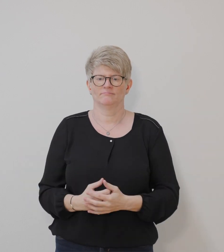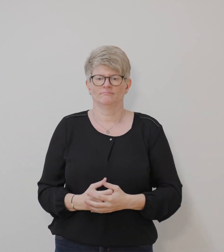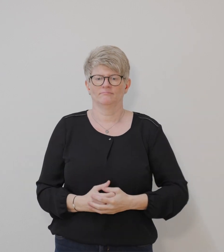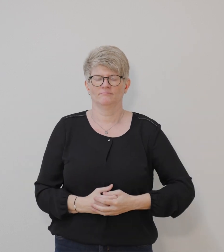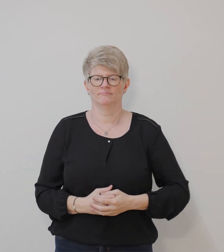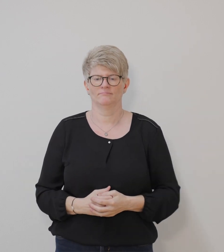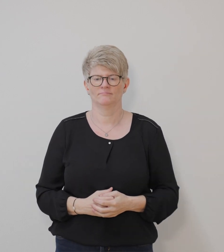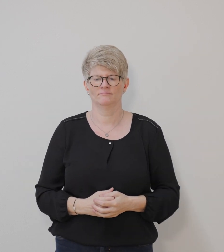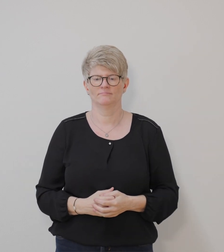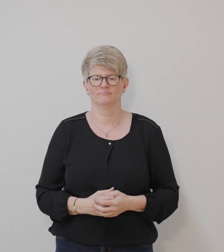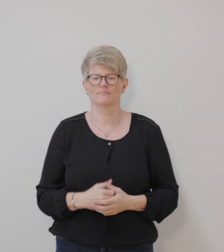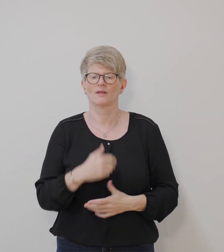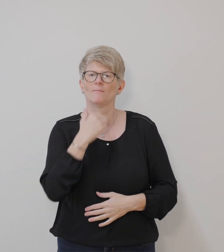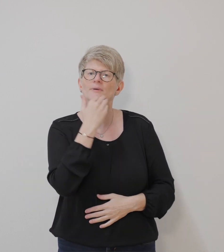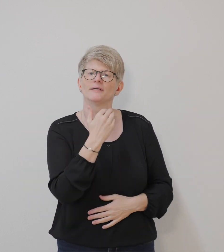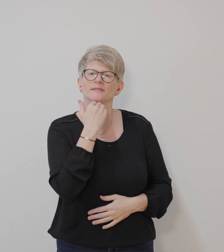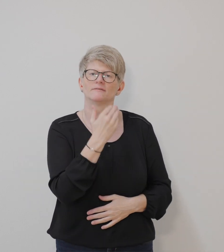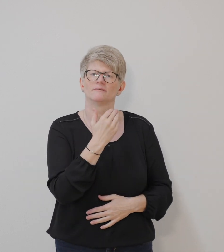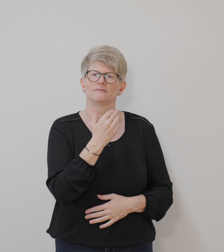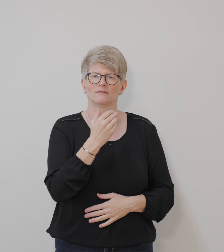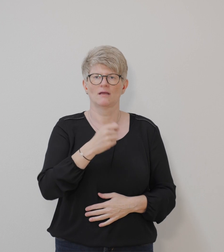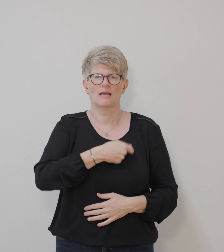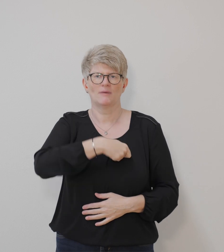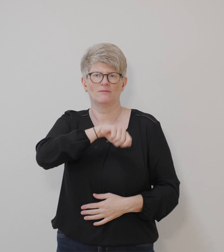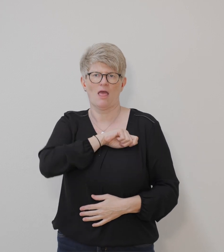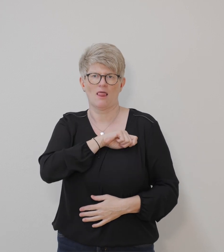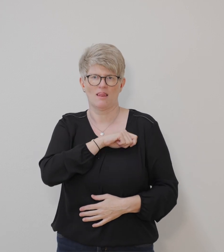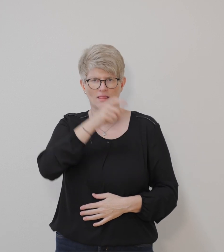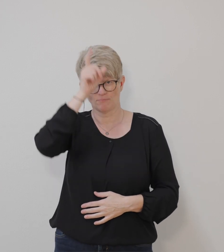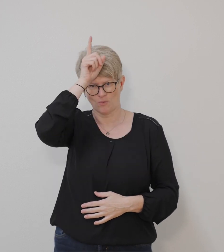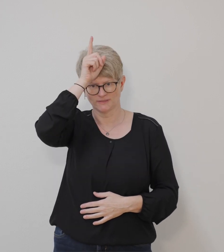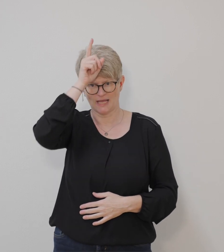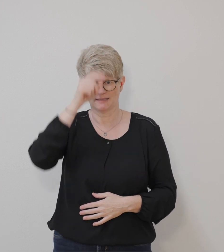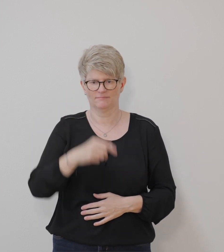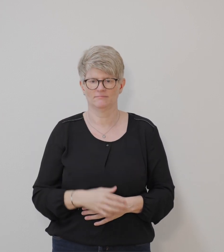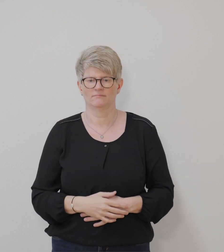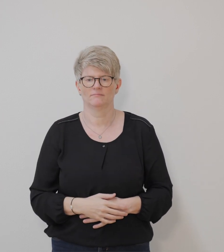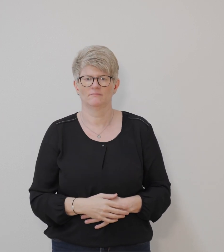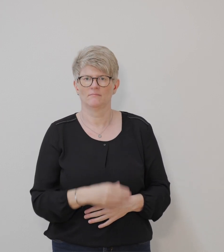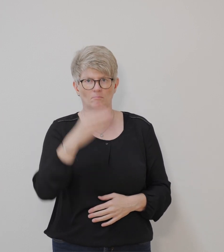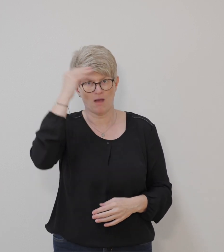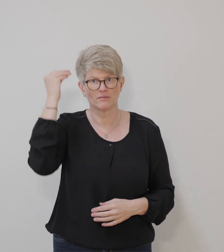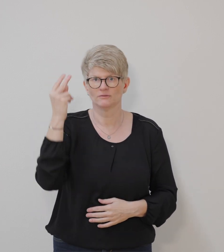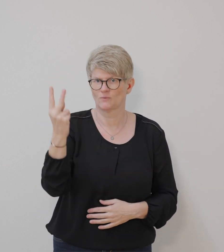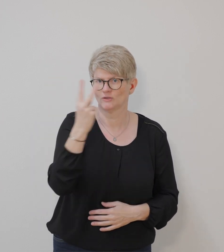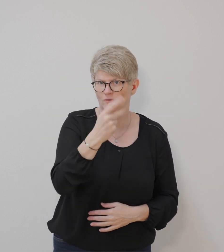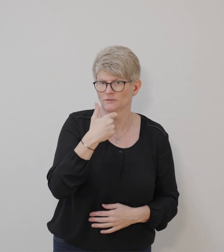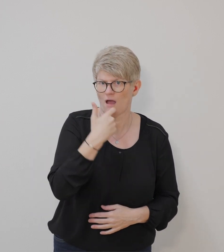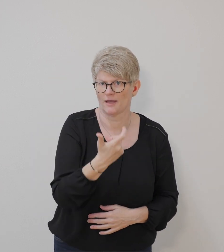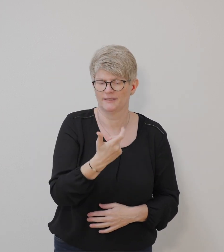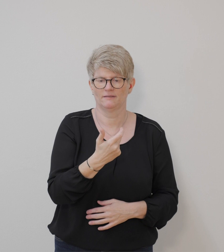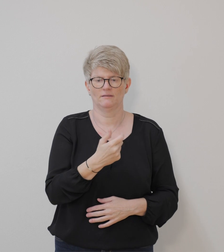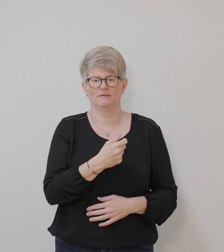wurde mit Verbrechern gekreuzigt, Täter und Opfer. Oft verschwimmen die Dimensionen.